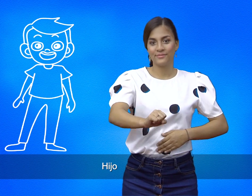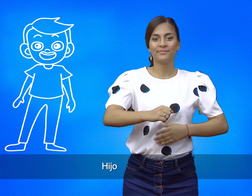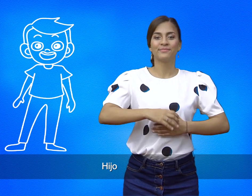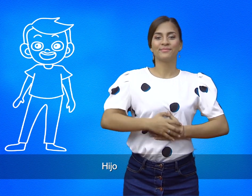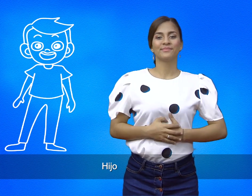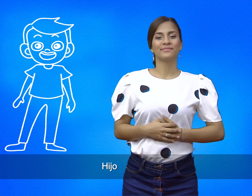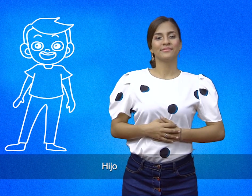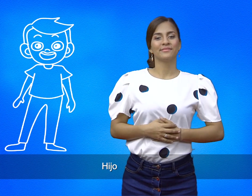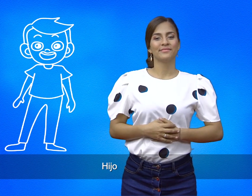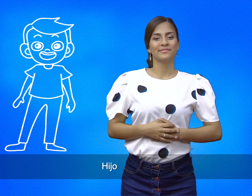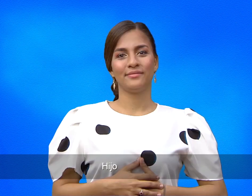Hijo.